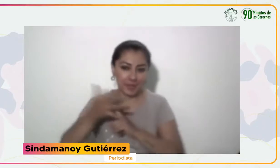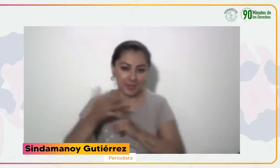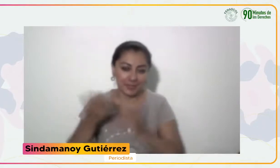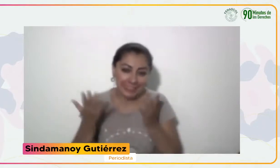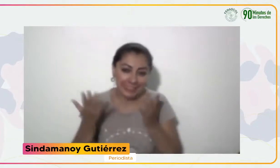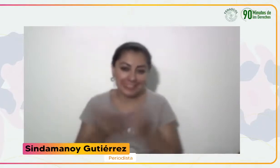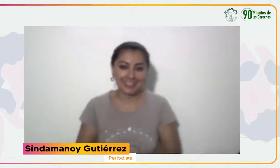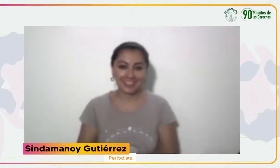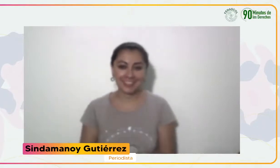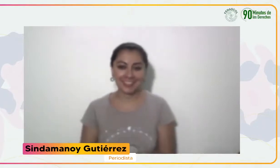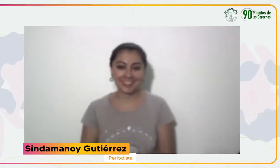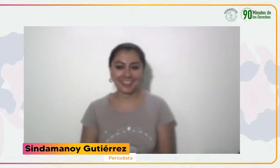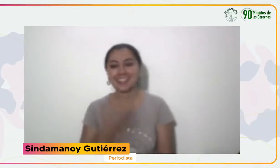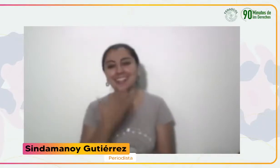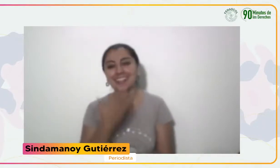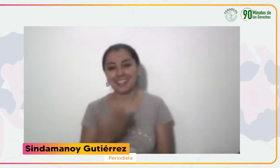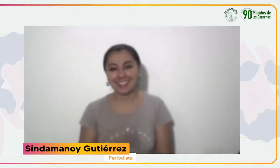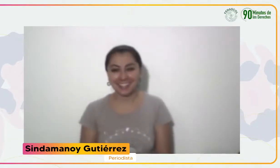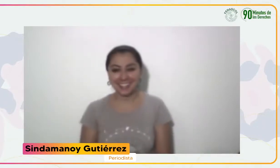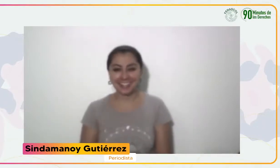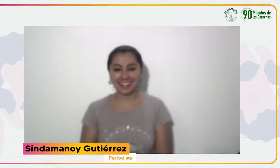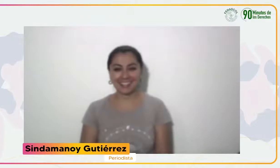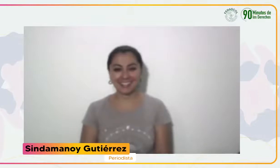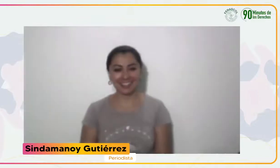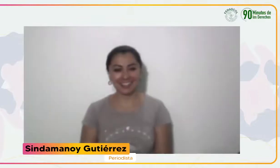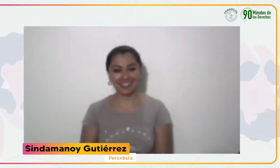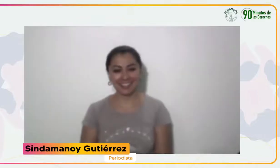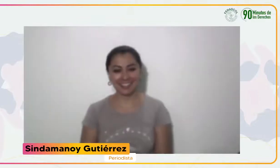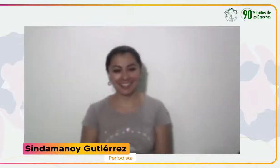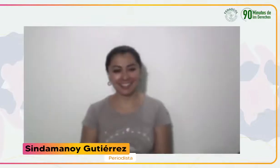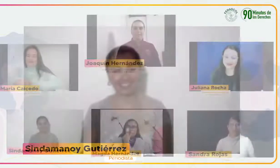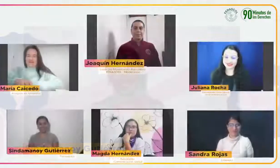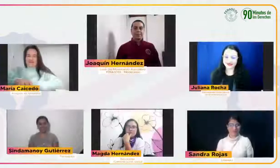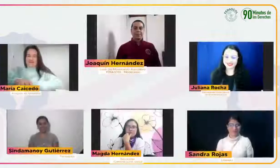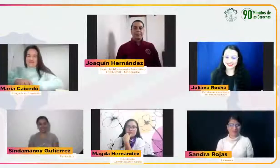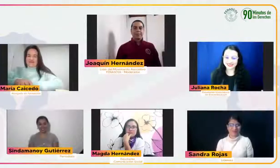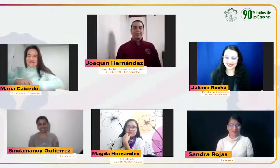Soy periodista, ustedes saben, tengo un canal también en Facebook donde me han podido ver. Gracias.